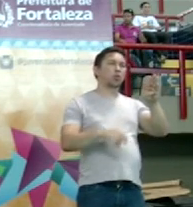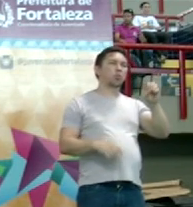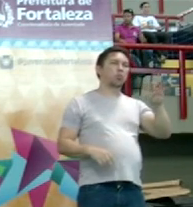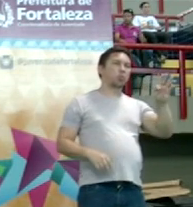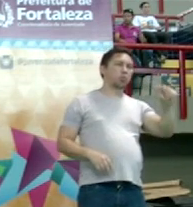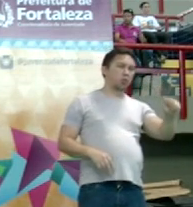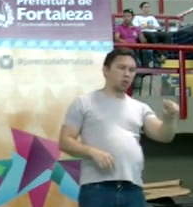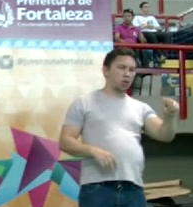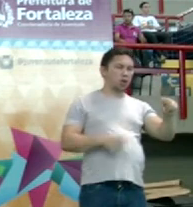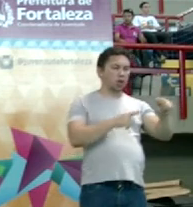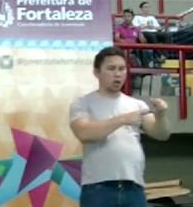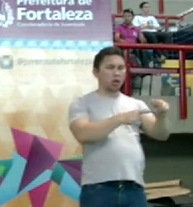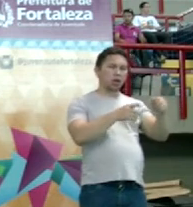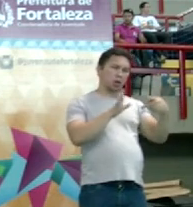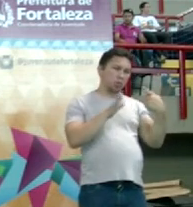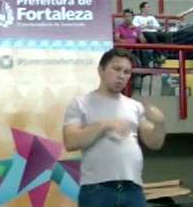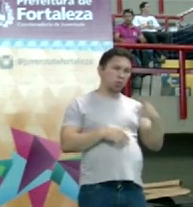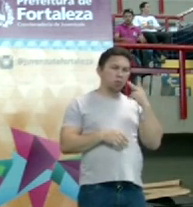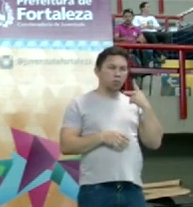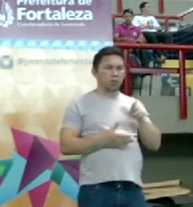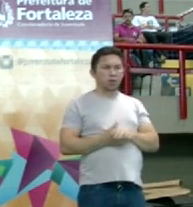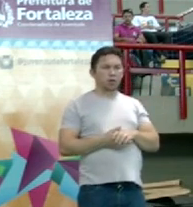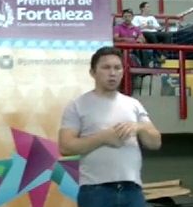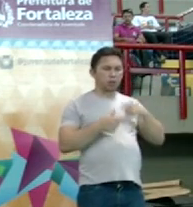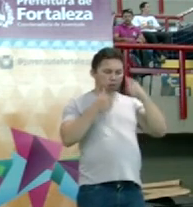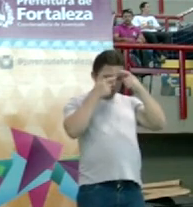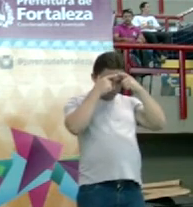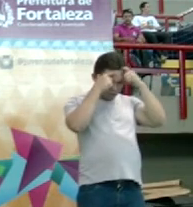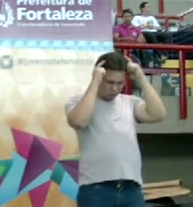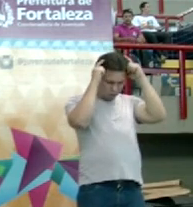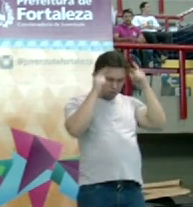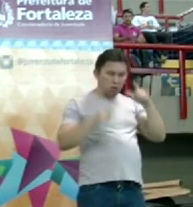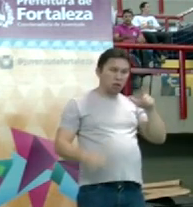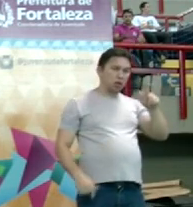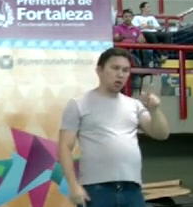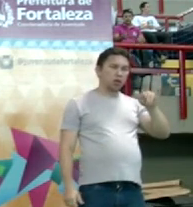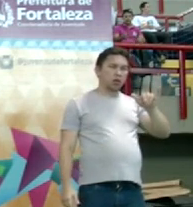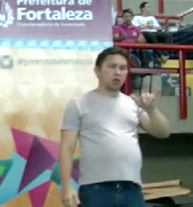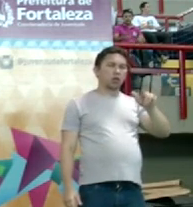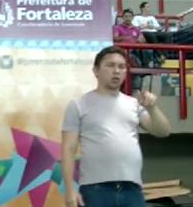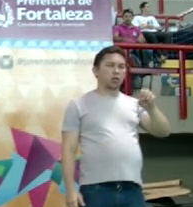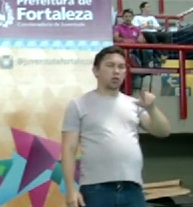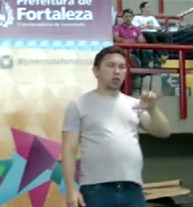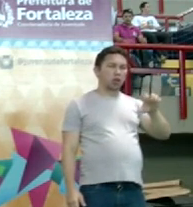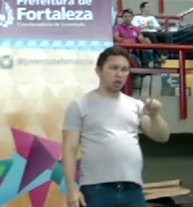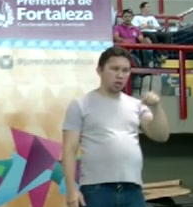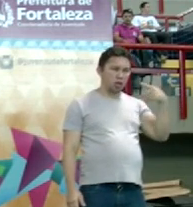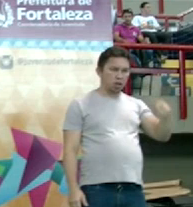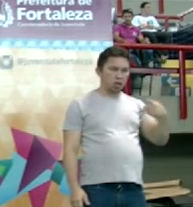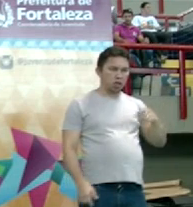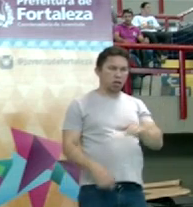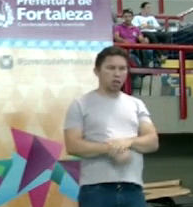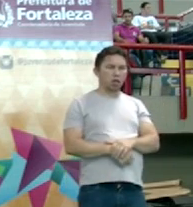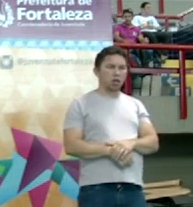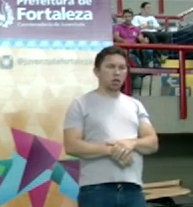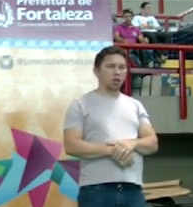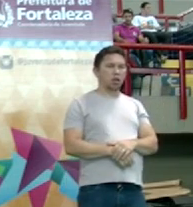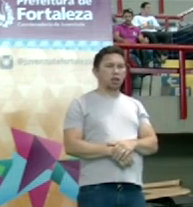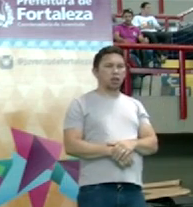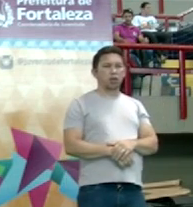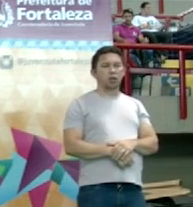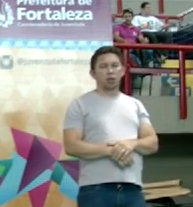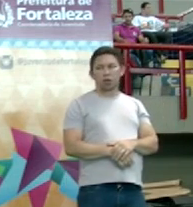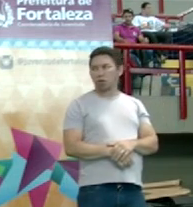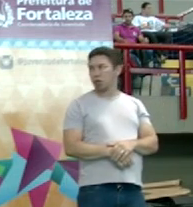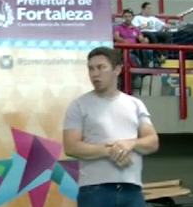termo nosso, por exemplo, gigolé, que é usado no Ceará, nos outros lugares chama tiara, como a gente chama